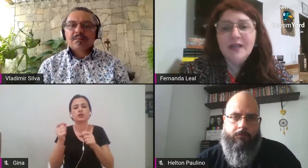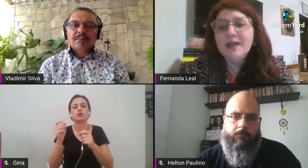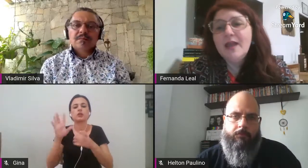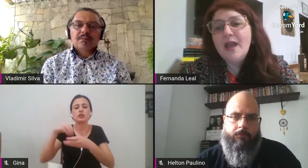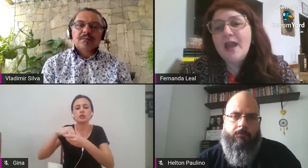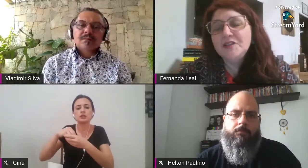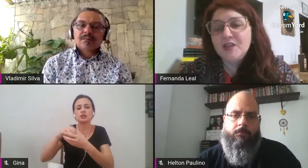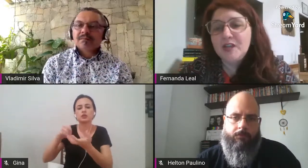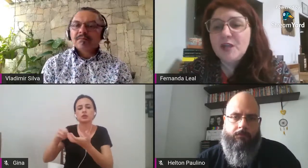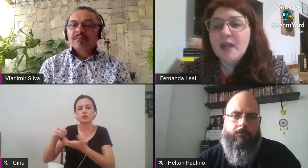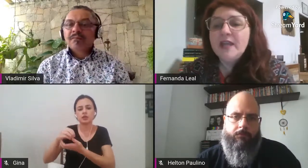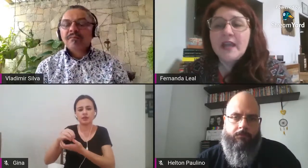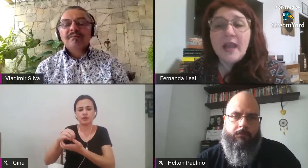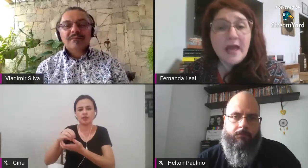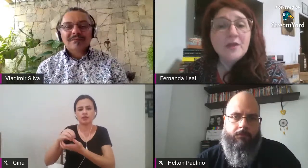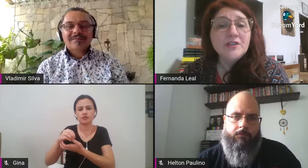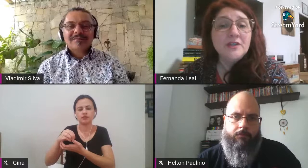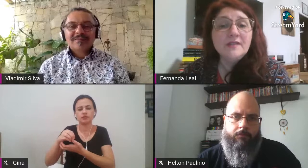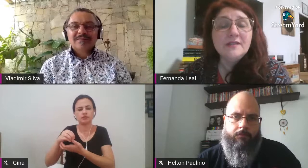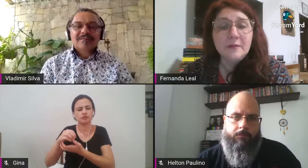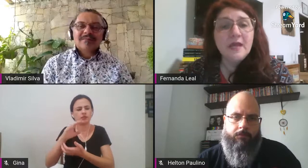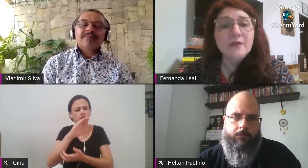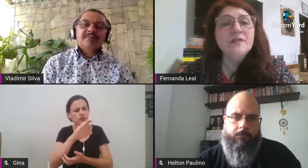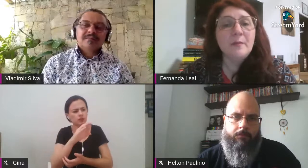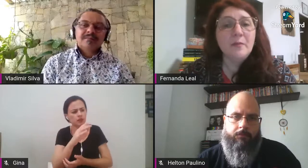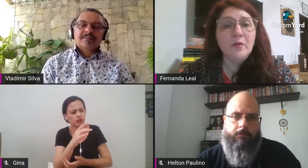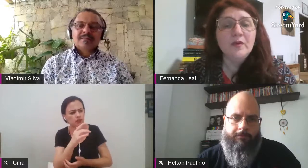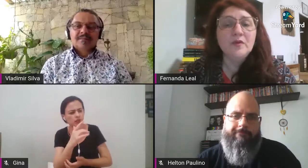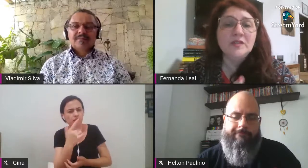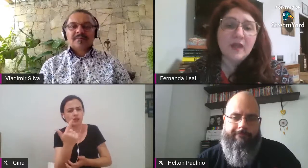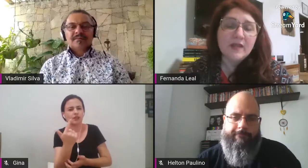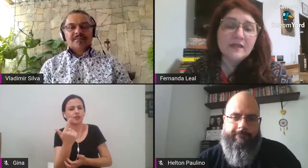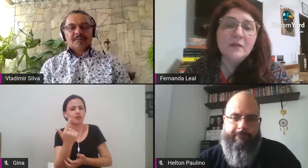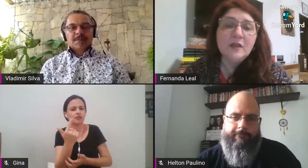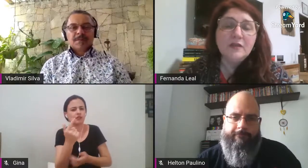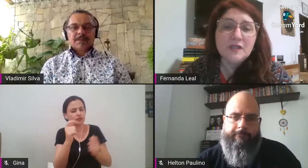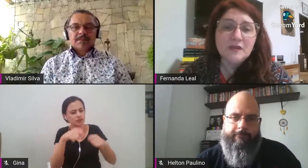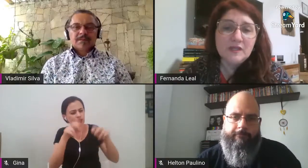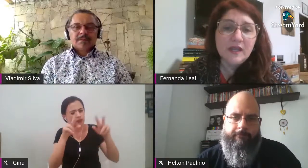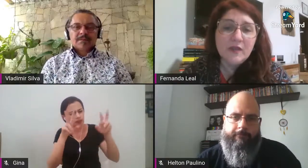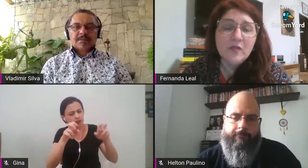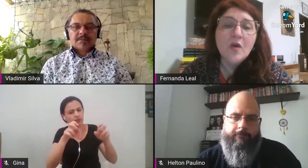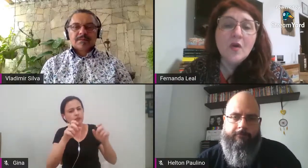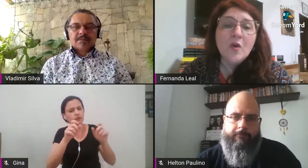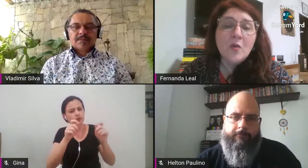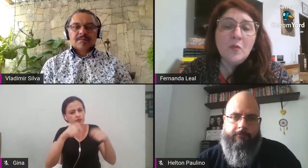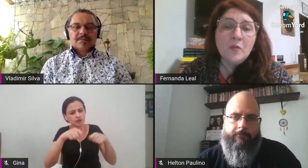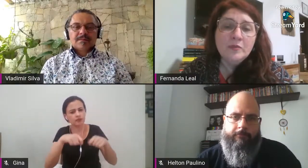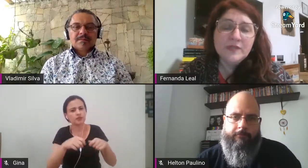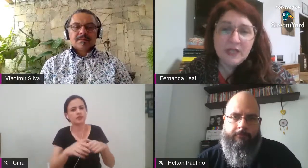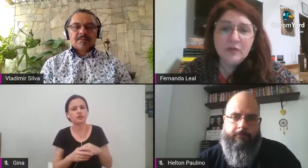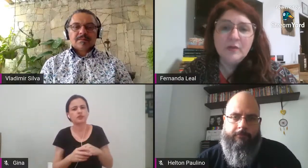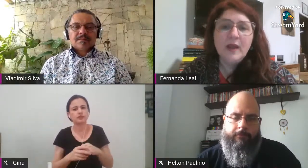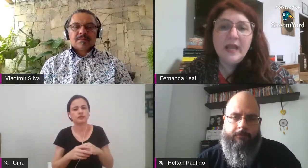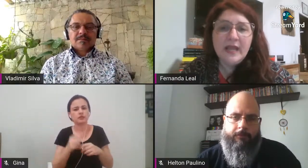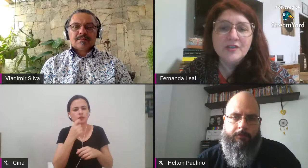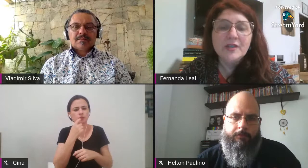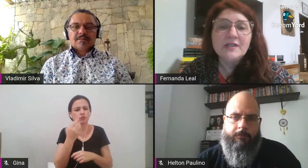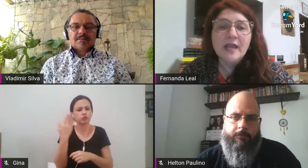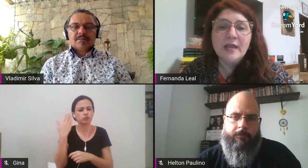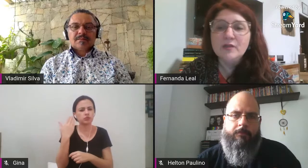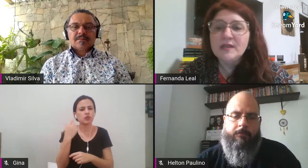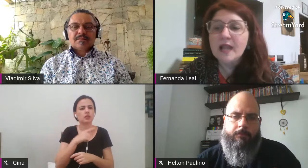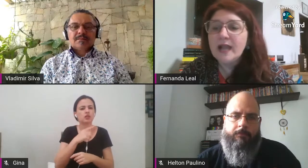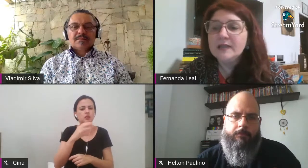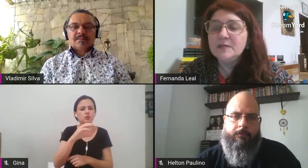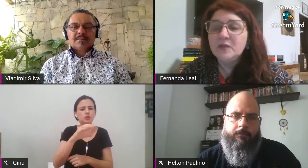Axé, Axé, Jair. Claro, a gente tem sempre dado esse apoio, inclusive, recentemente, vocês fizeram um ciclo de palestras,